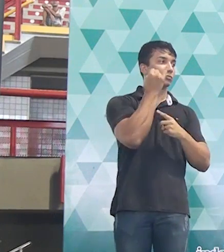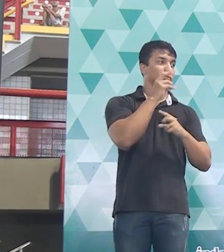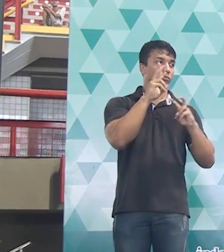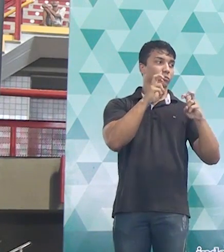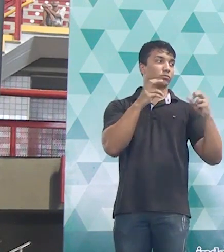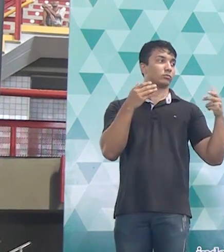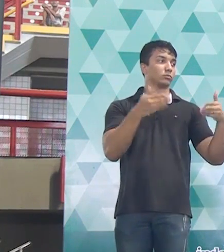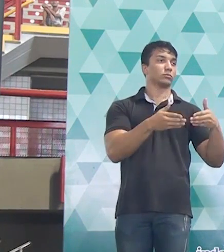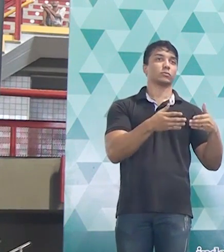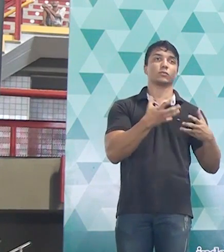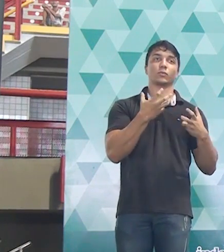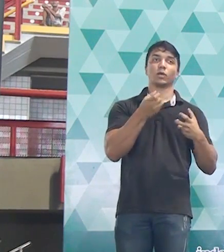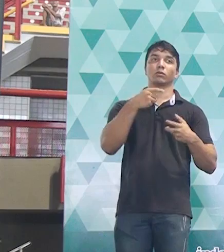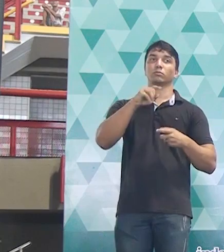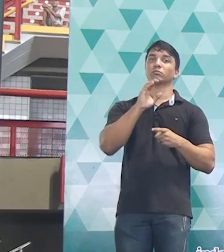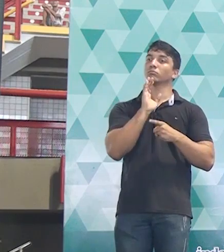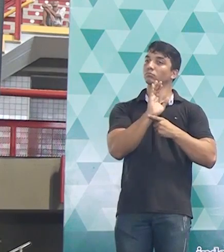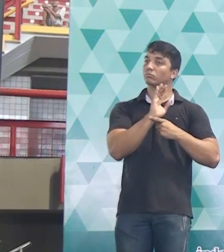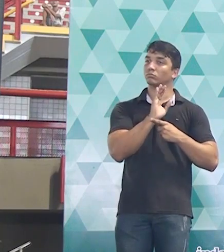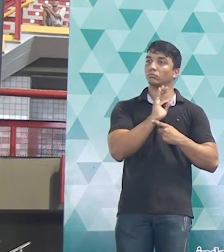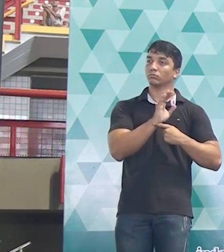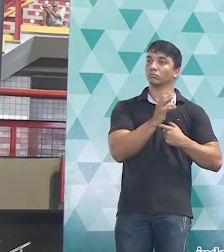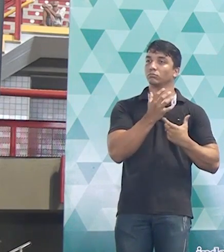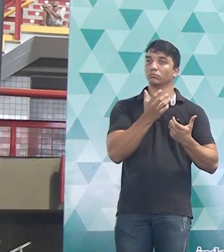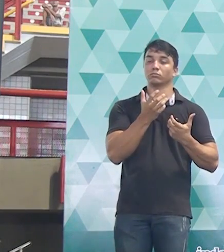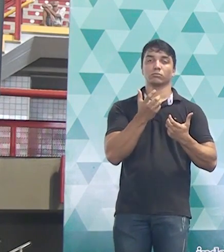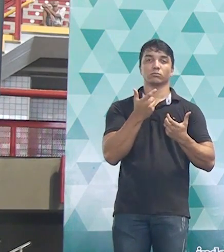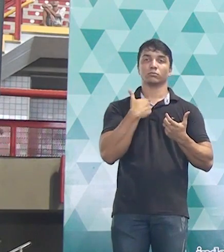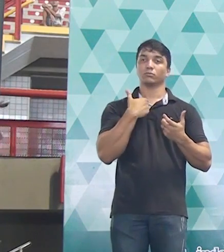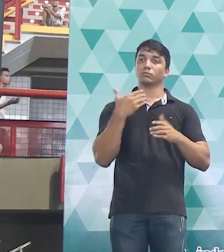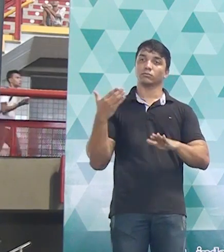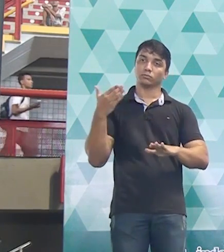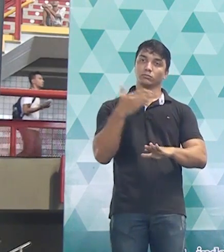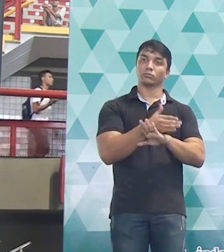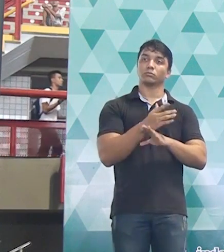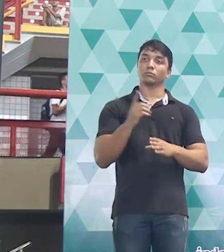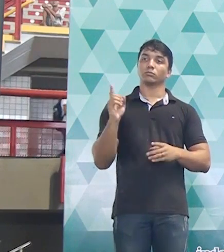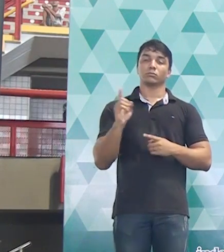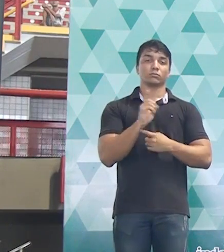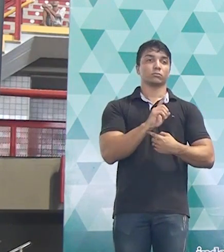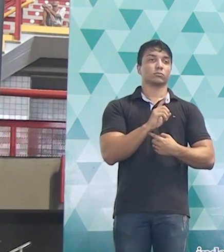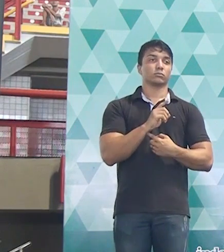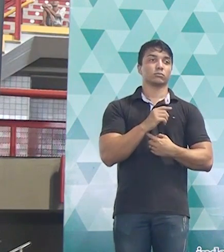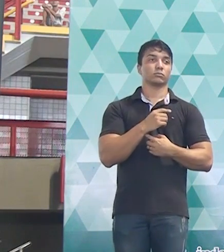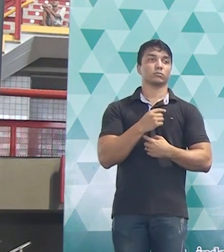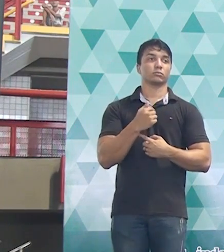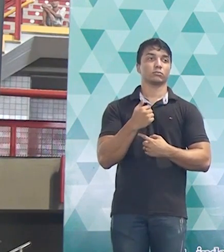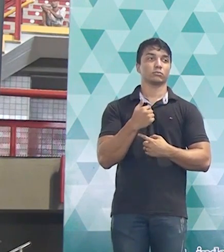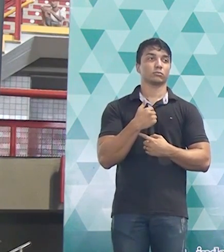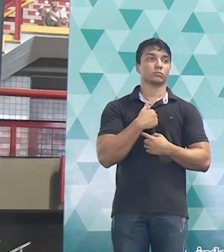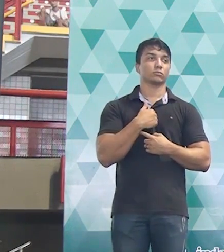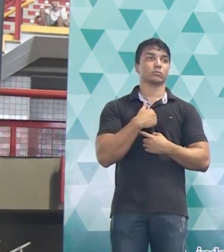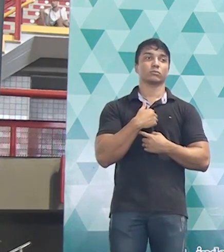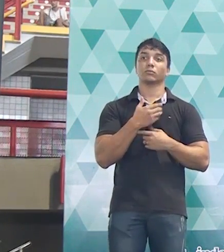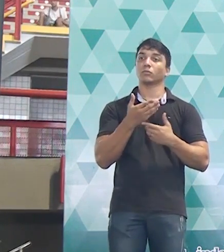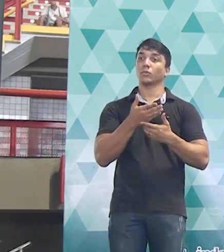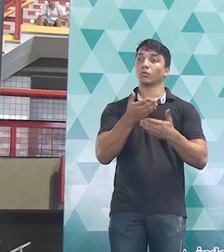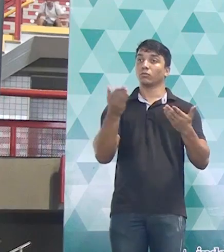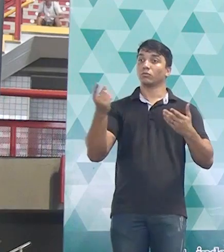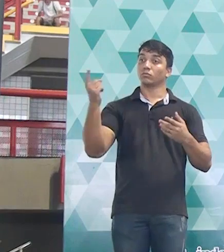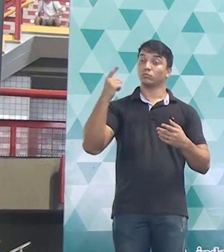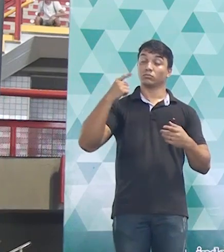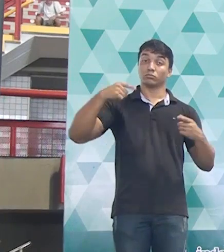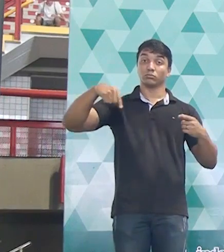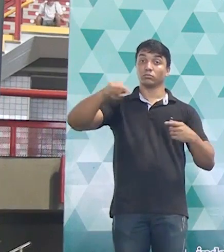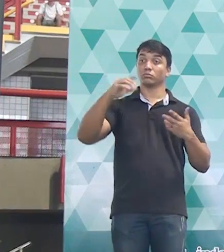assuntos. Espero ter conseguido. Espero que a minha vinda aqui, aliás, a minha não, né? Porque não interessa muito. Espero que a vinda de